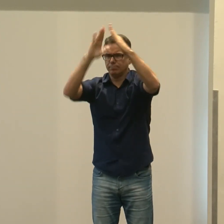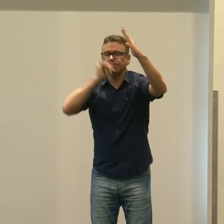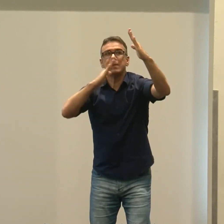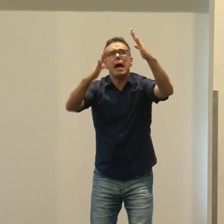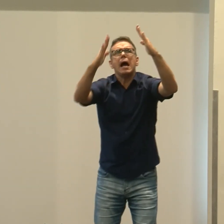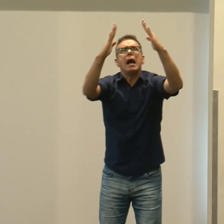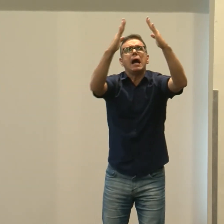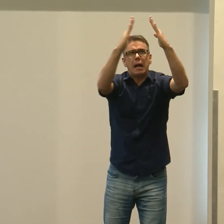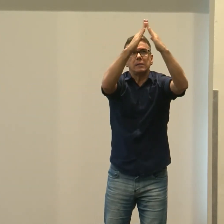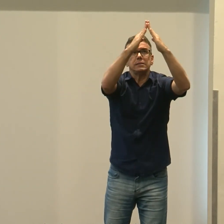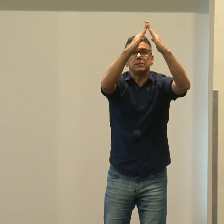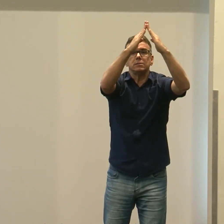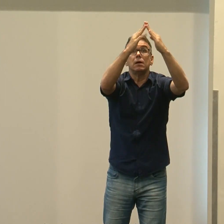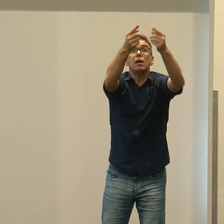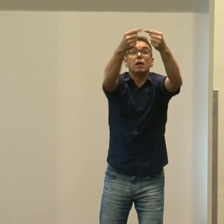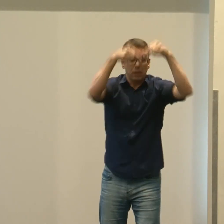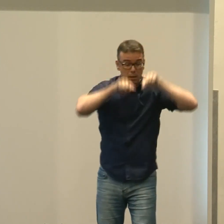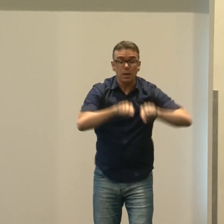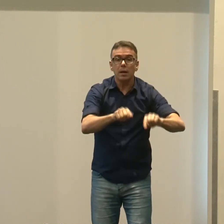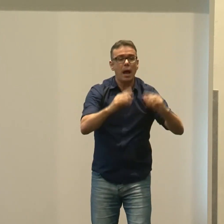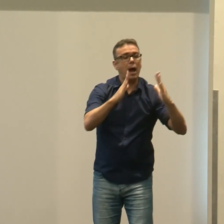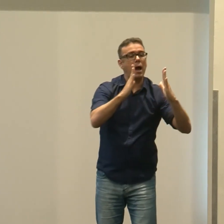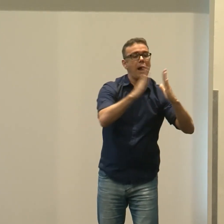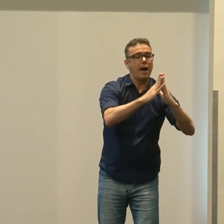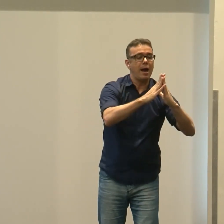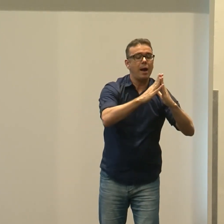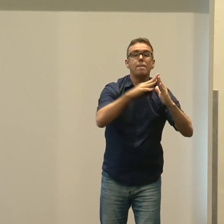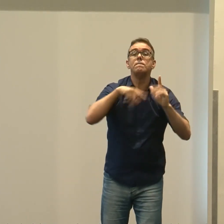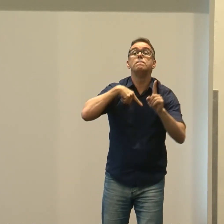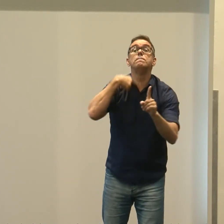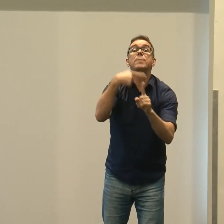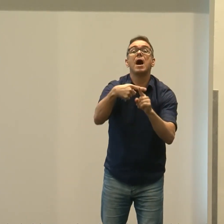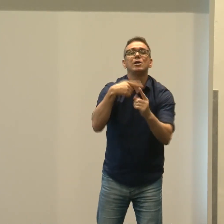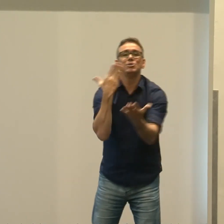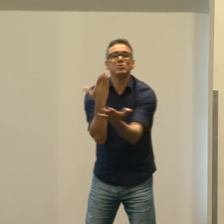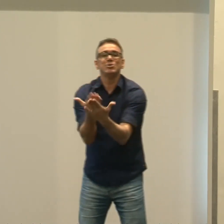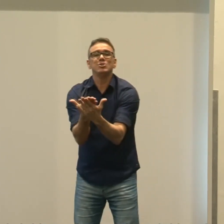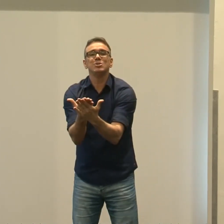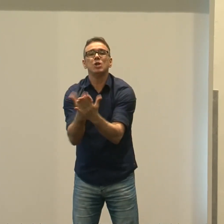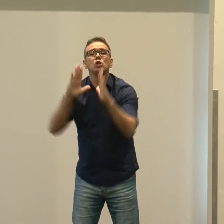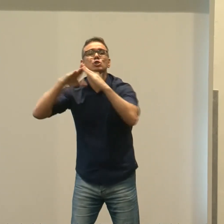voltando ao exemplo do sinal de casa. Do sinal de casa nós podemos fazer